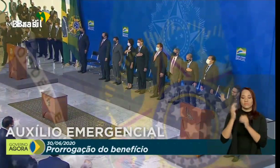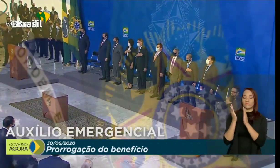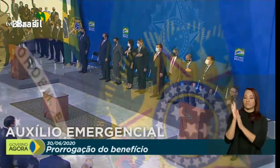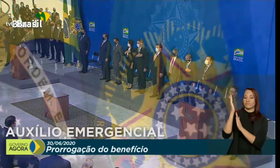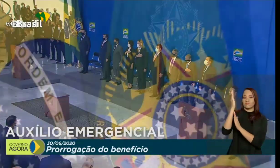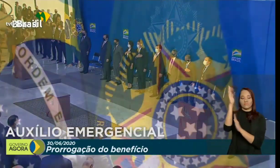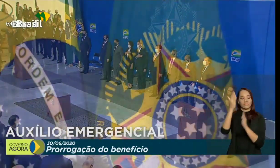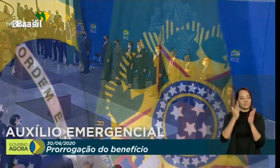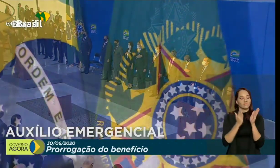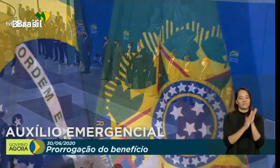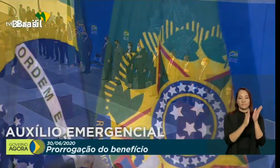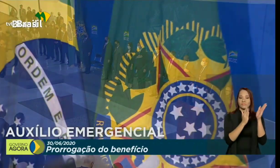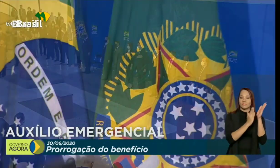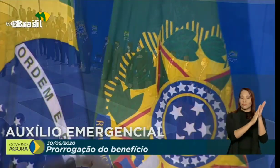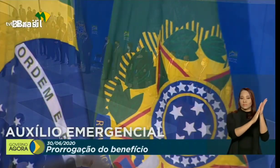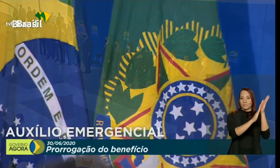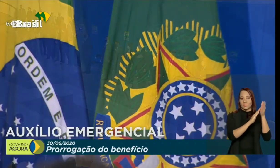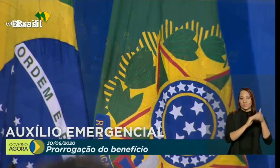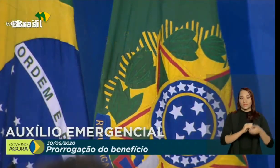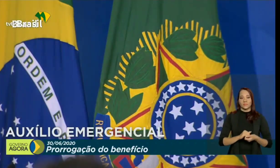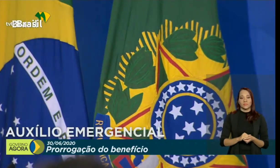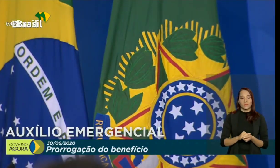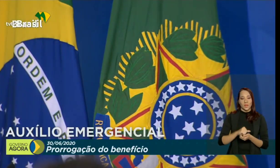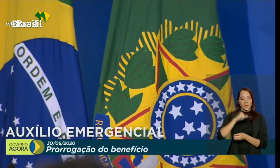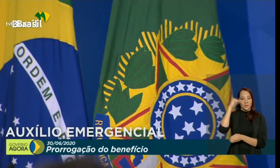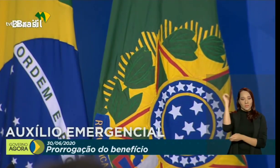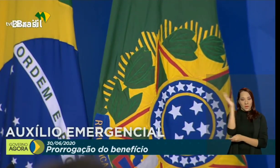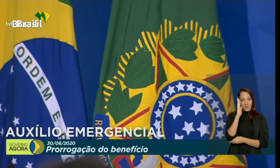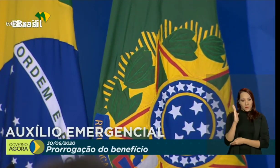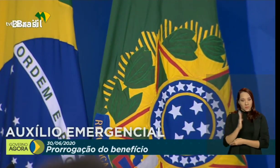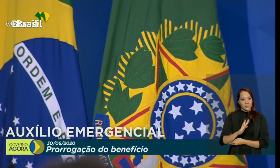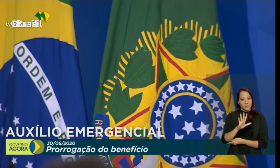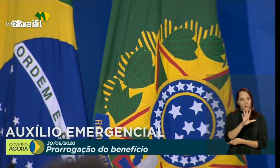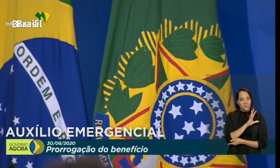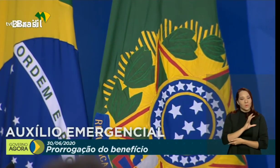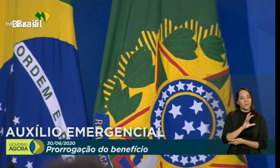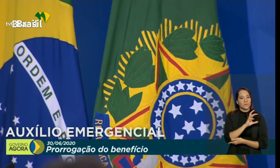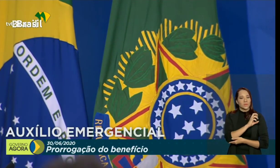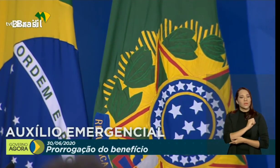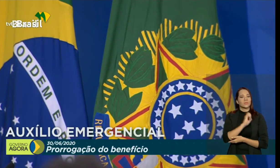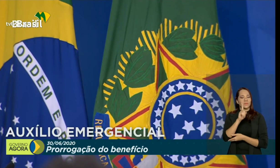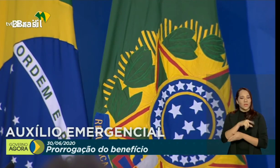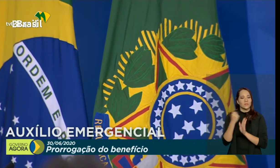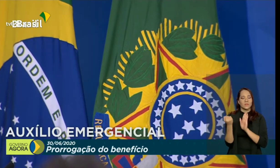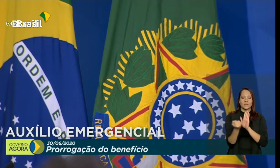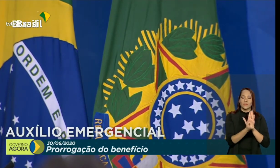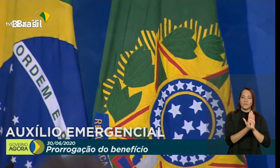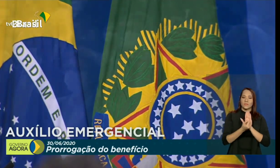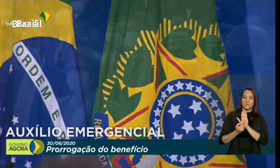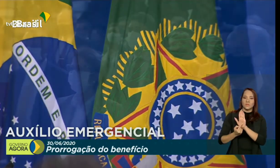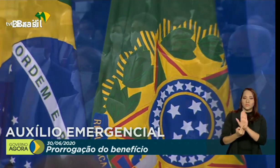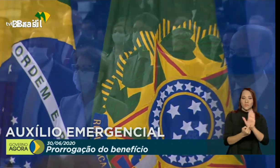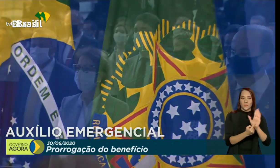amada, idolatrada, salve, salve. Brasil de amor eterno seja